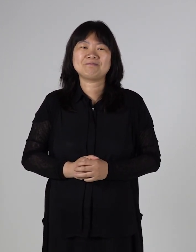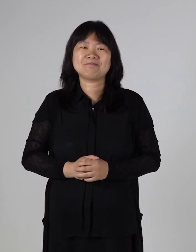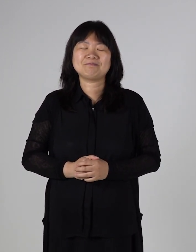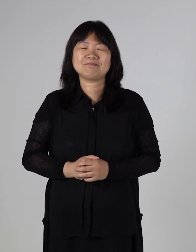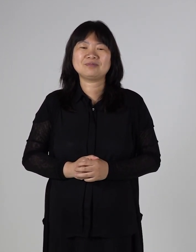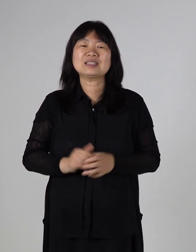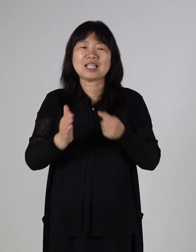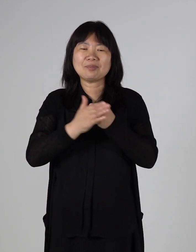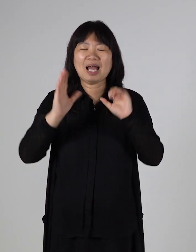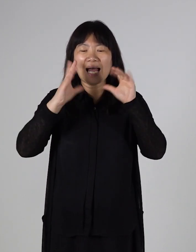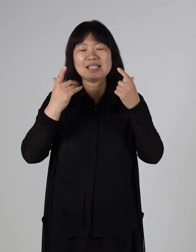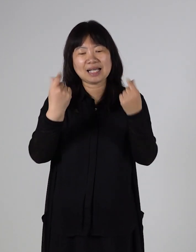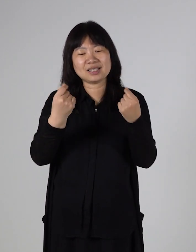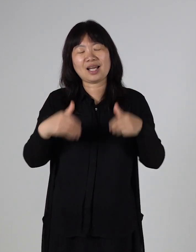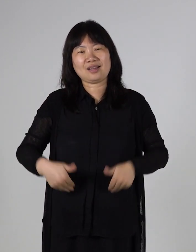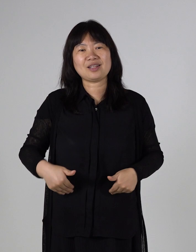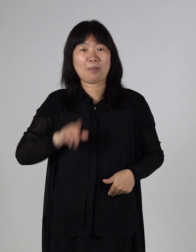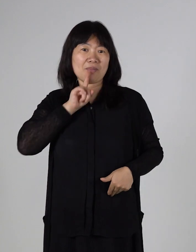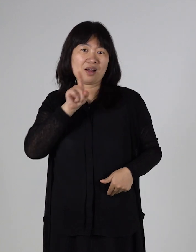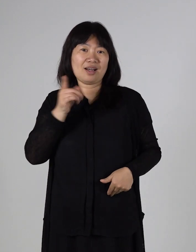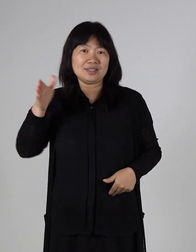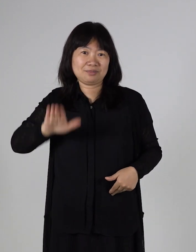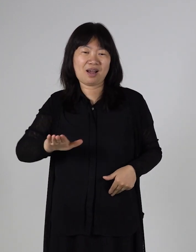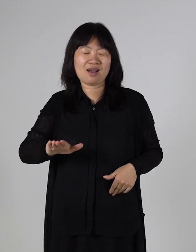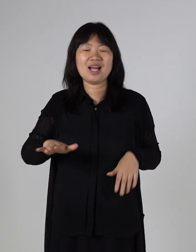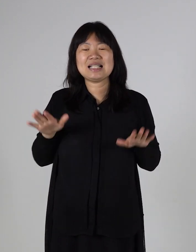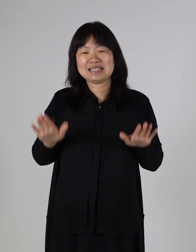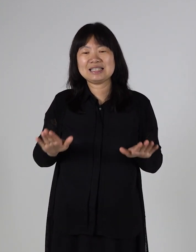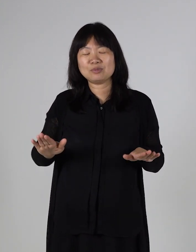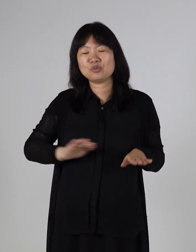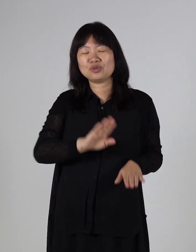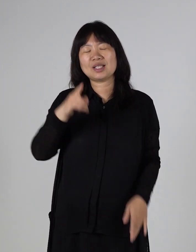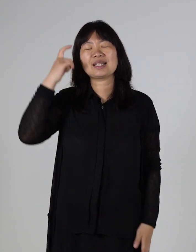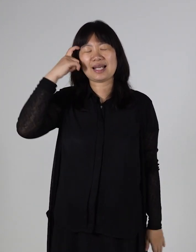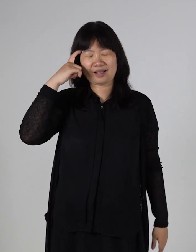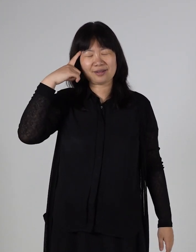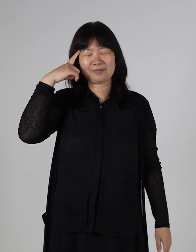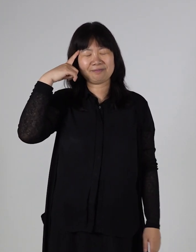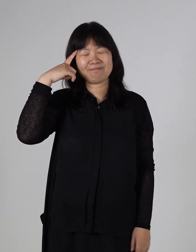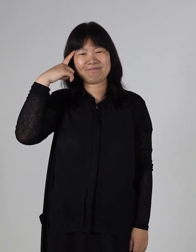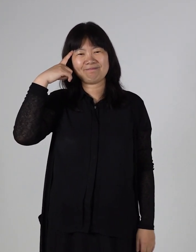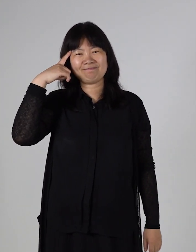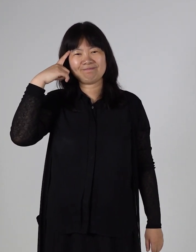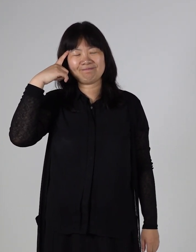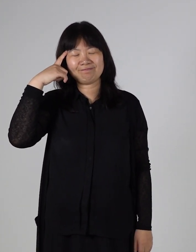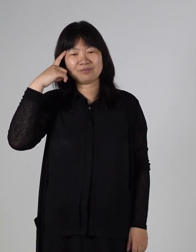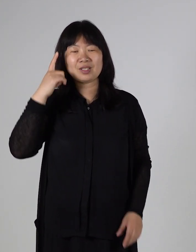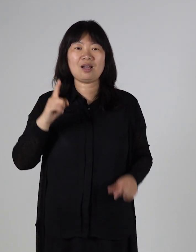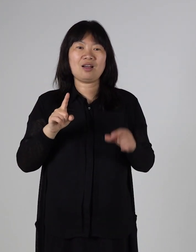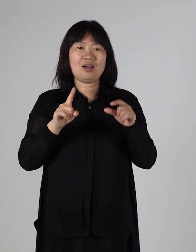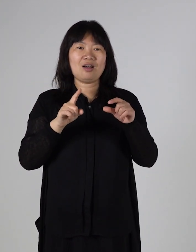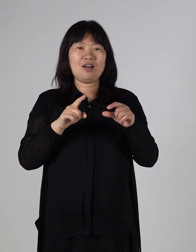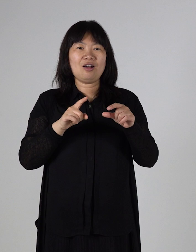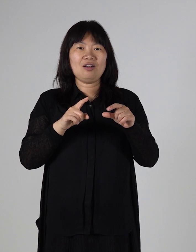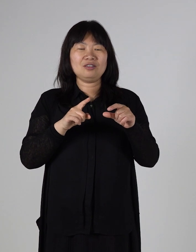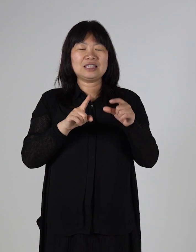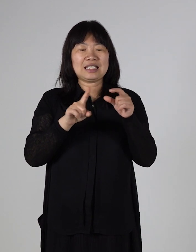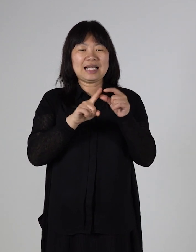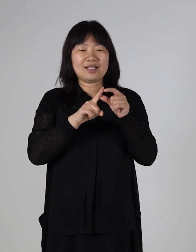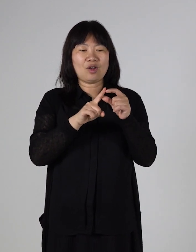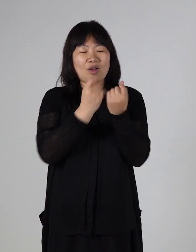그거는 요즘 우리 현대인들의 개념으로 국어 사전을 풀이하는